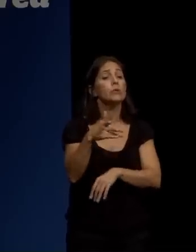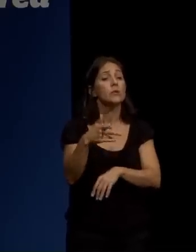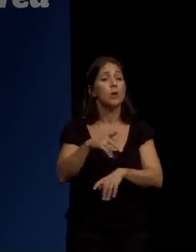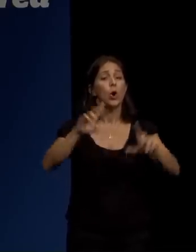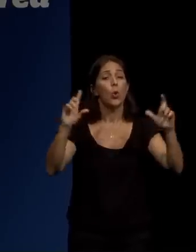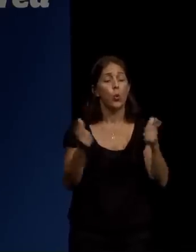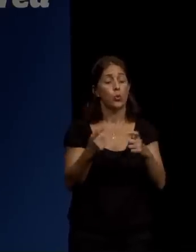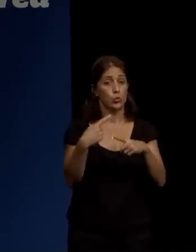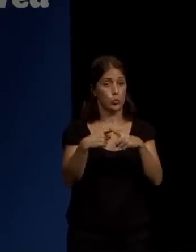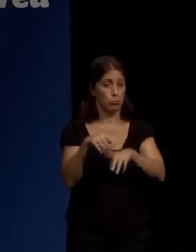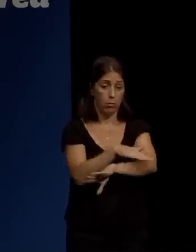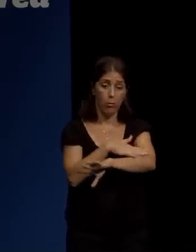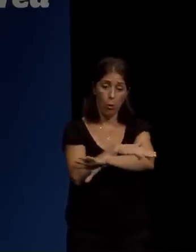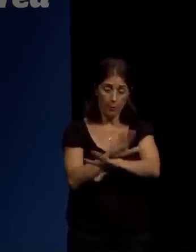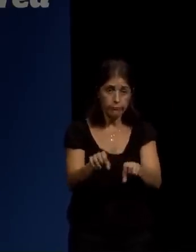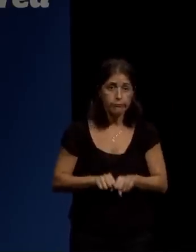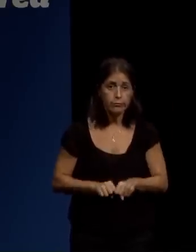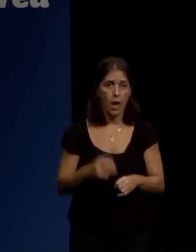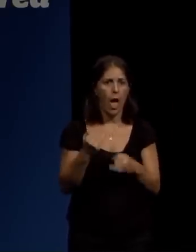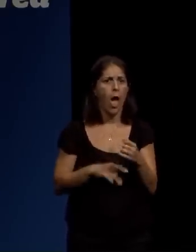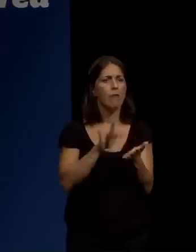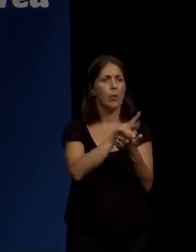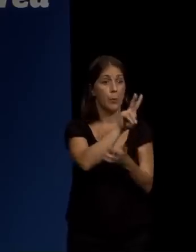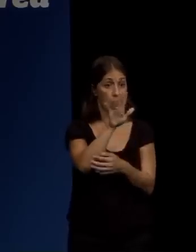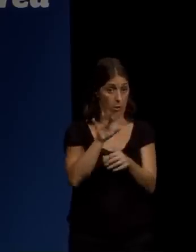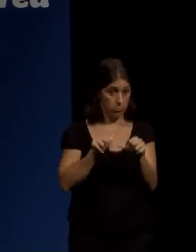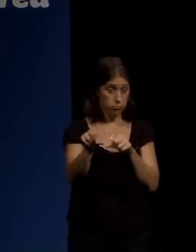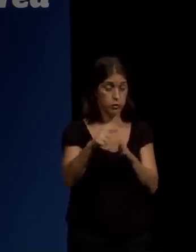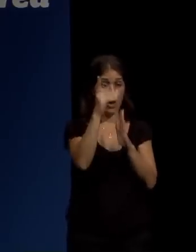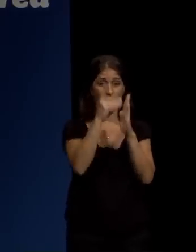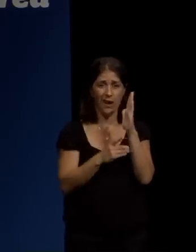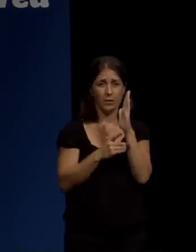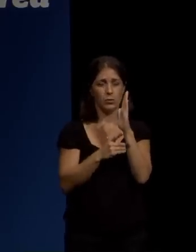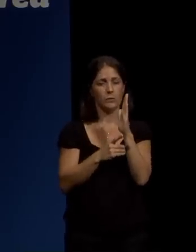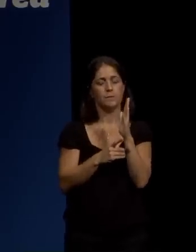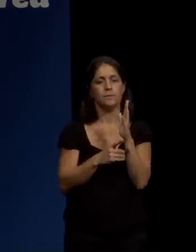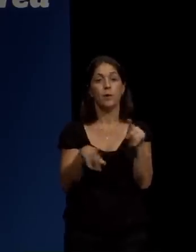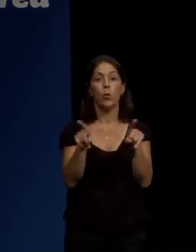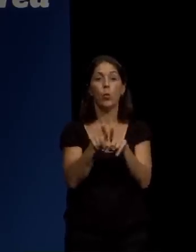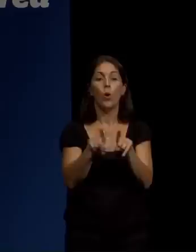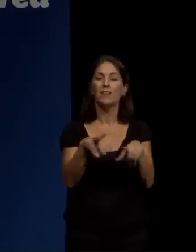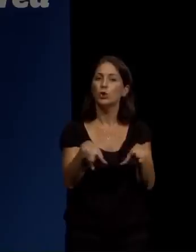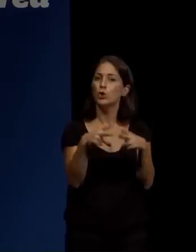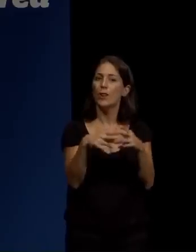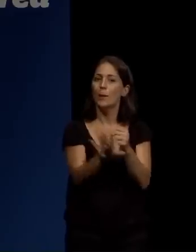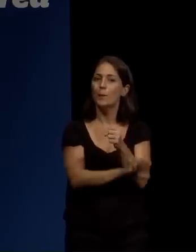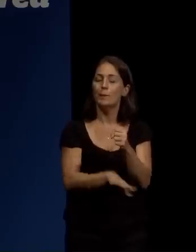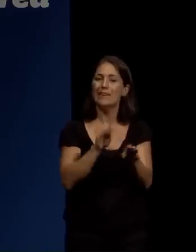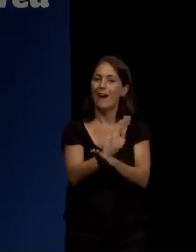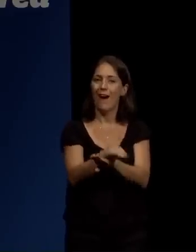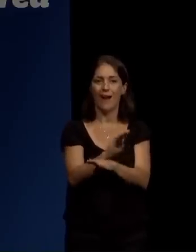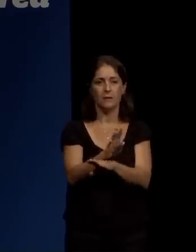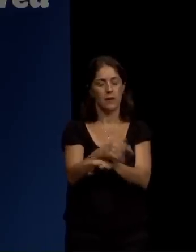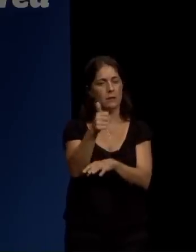de Goberno da Xunta a partir do día 25 será aprobar un decreto de garantías sociais mínimas.